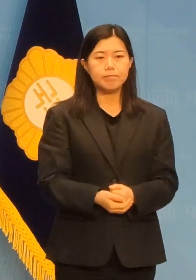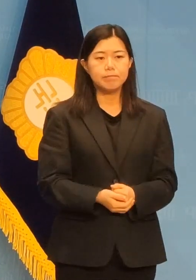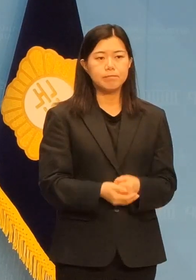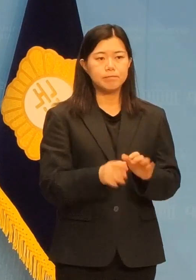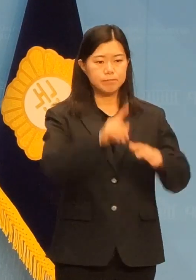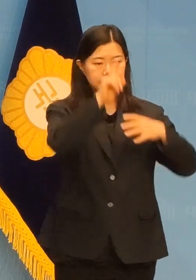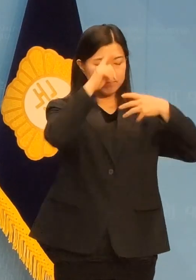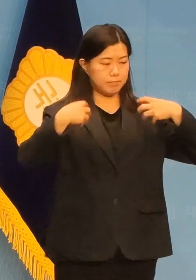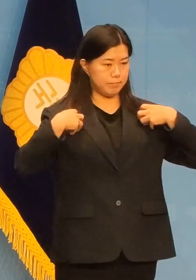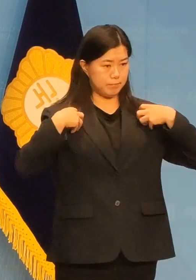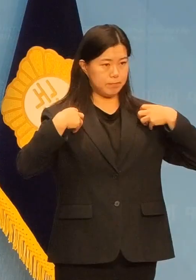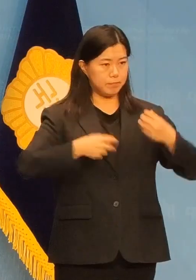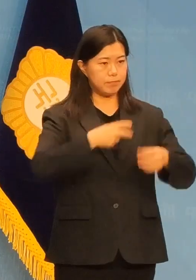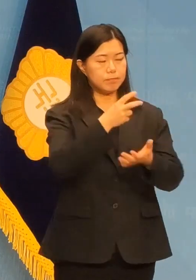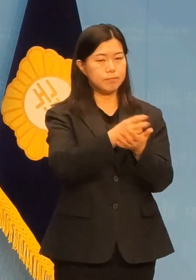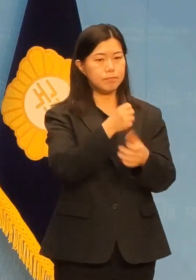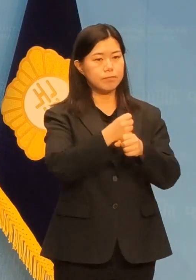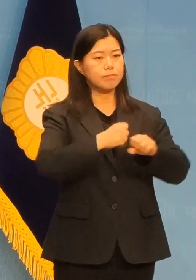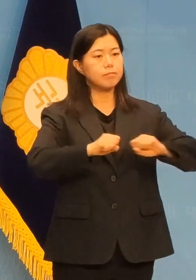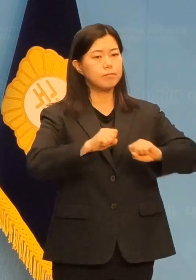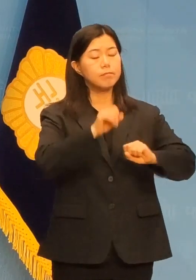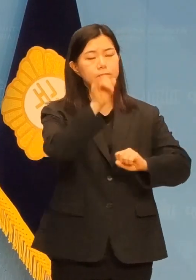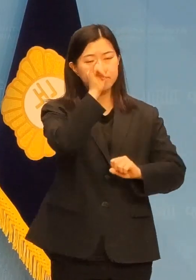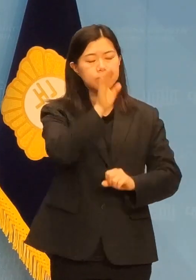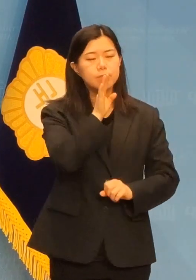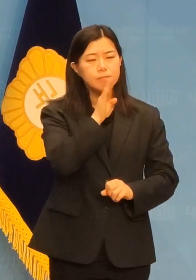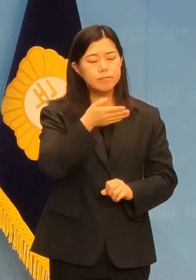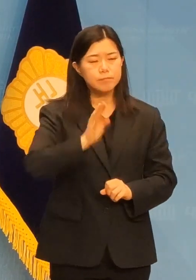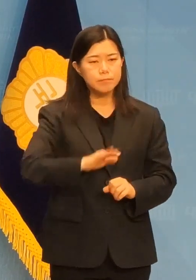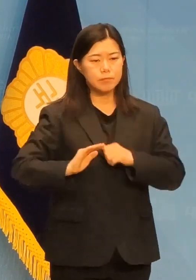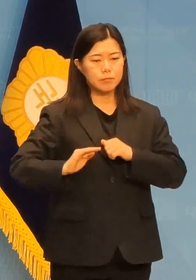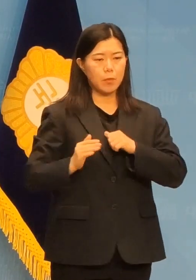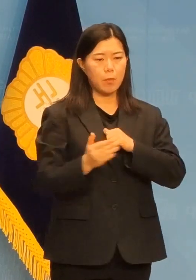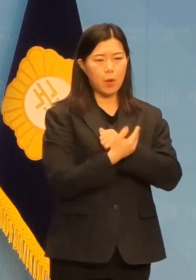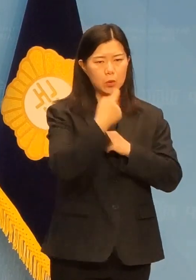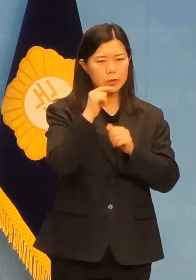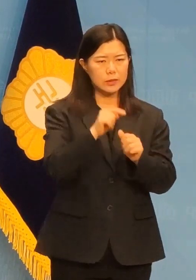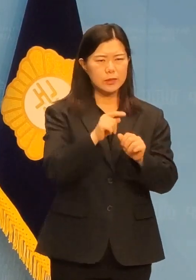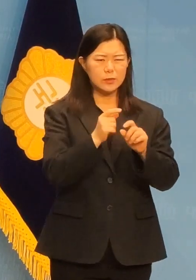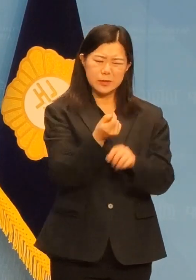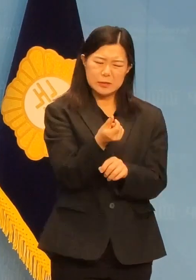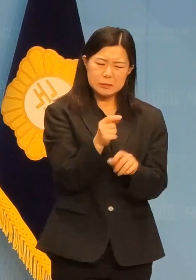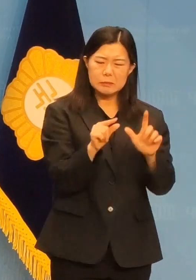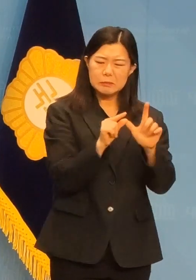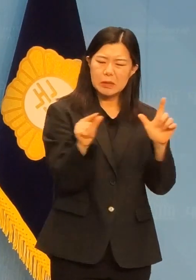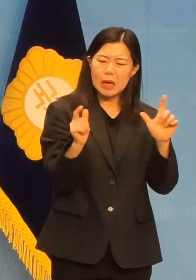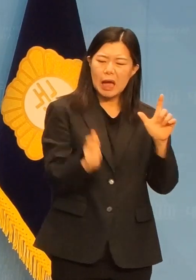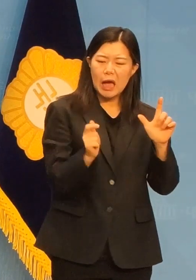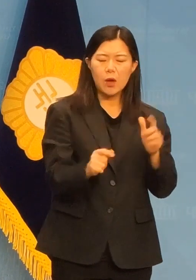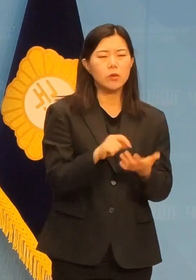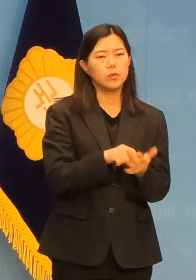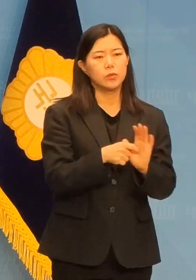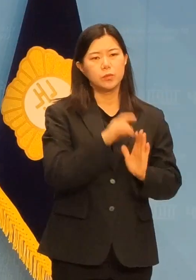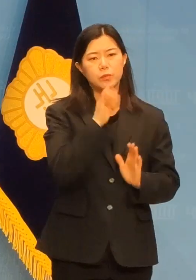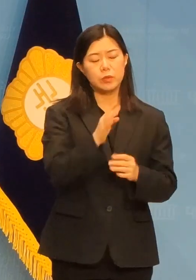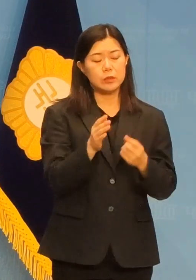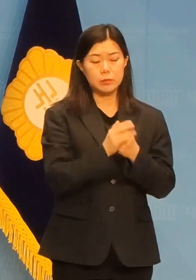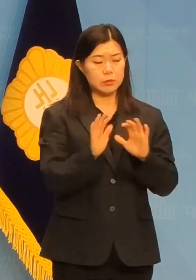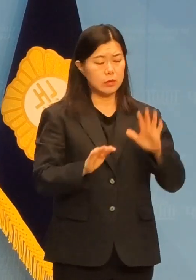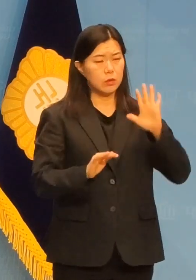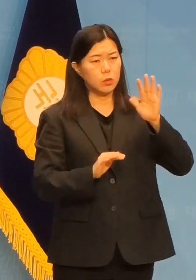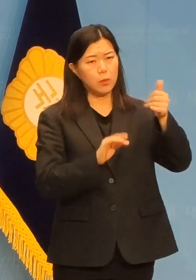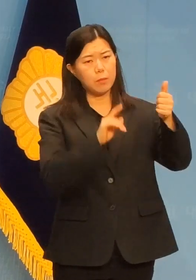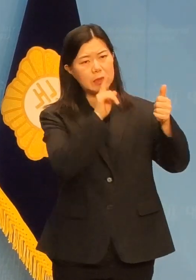정부 차원에서도 입법 활동들이 이루어지고 있지만은 보호 조치를 일부 강화하는 수준의 법으로는 대통령께서